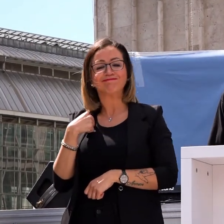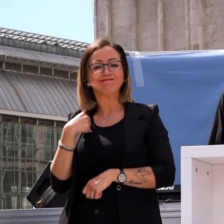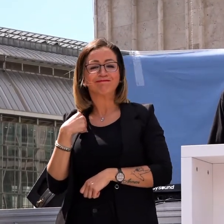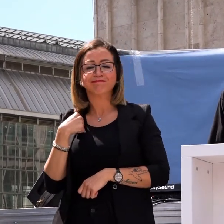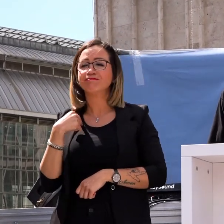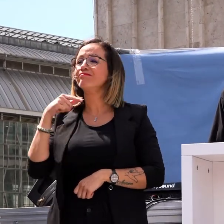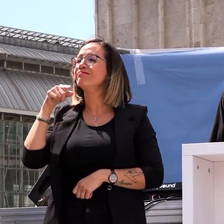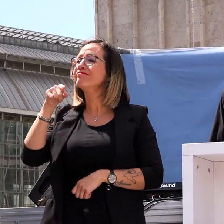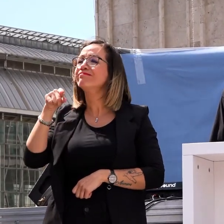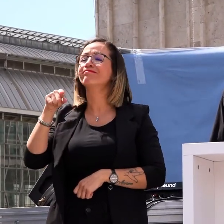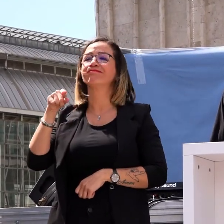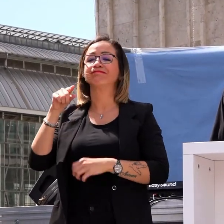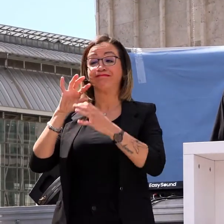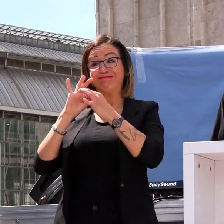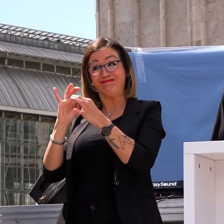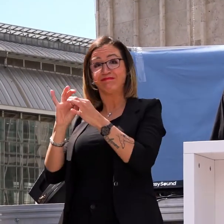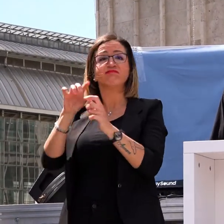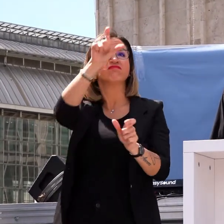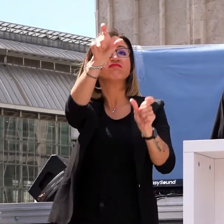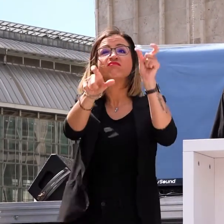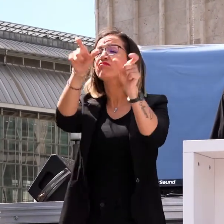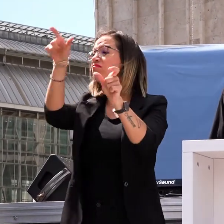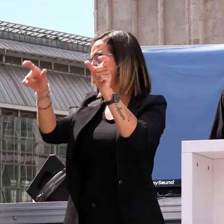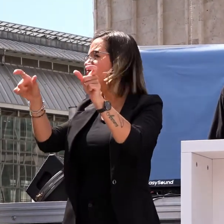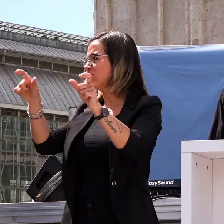Ich weiß, dass es vielen von euch genauso geht.